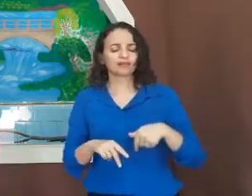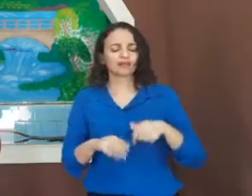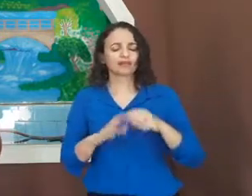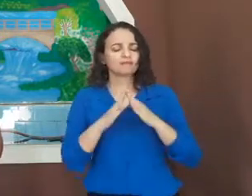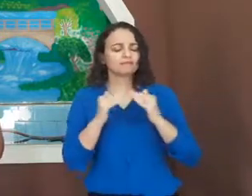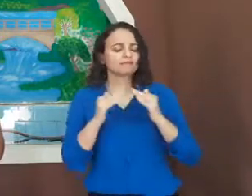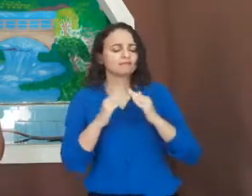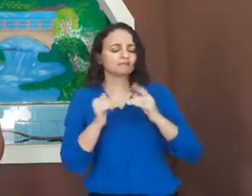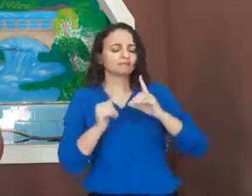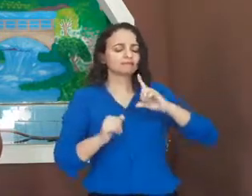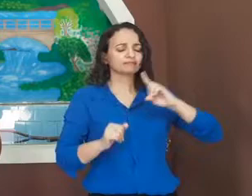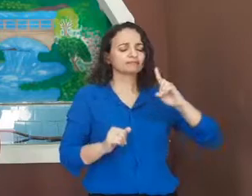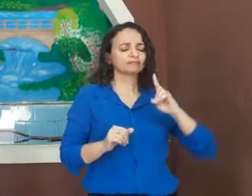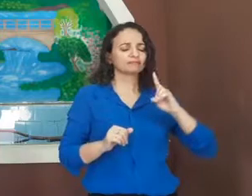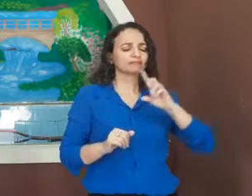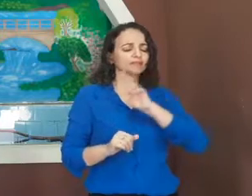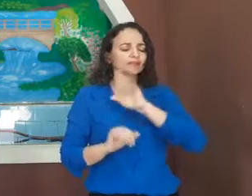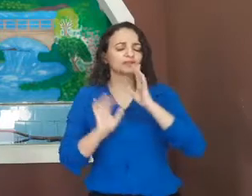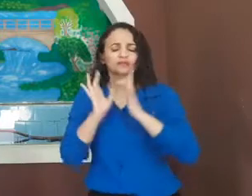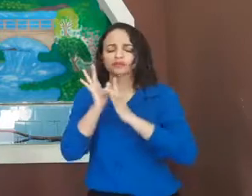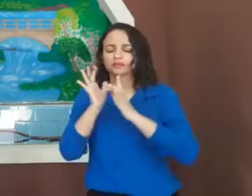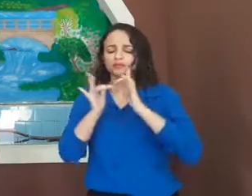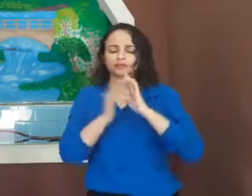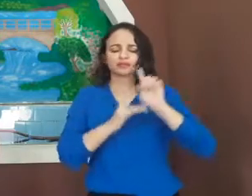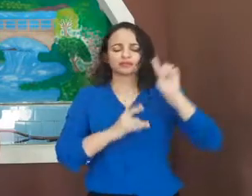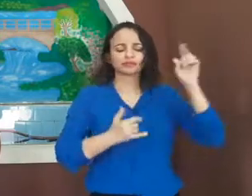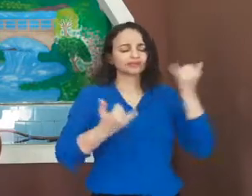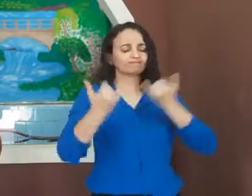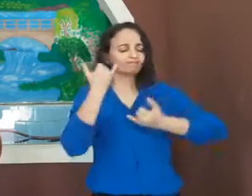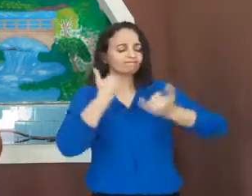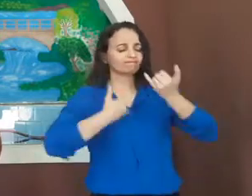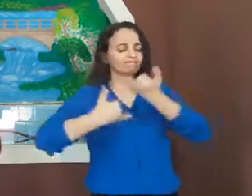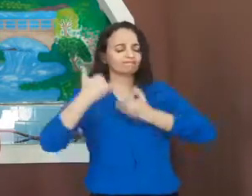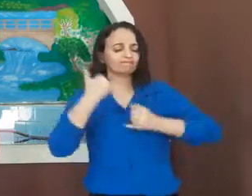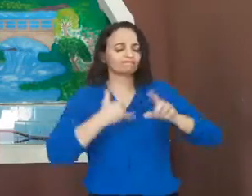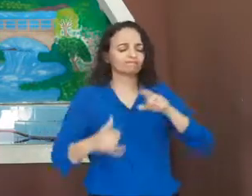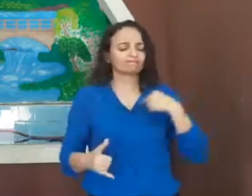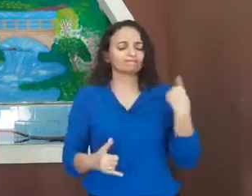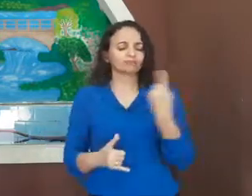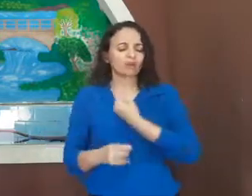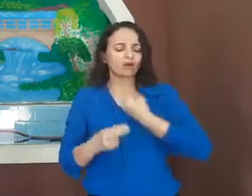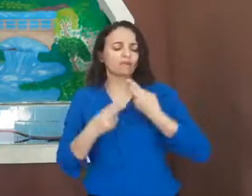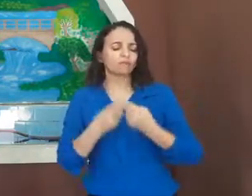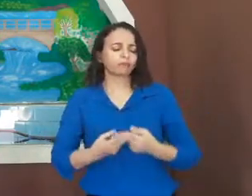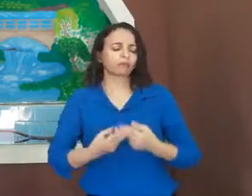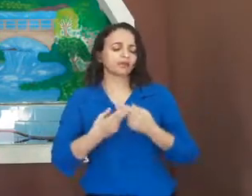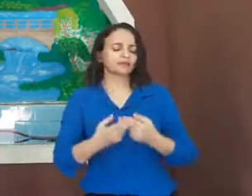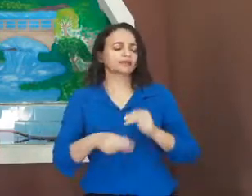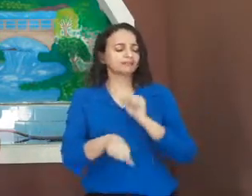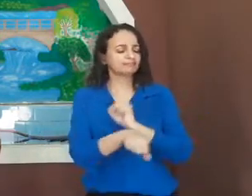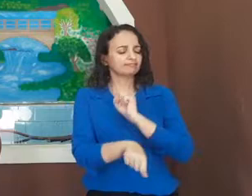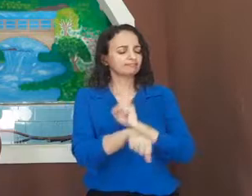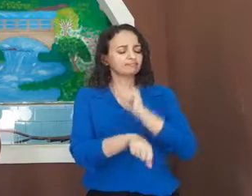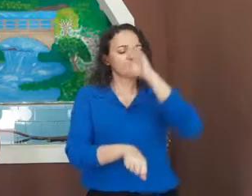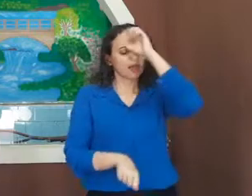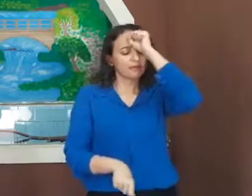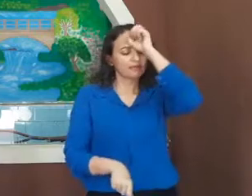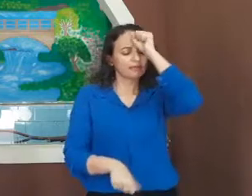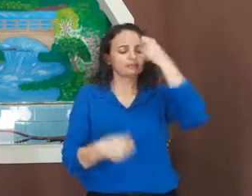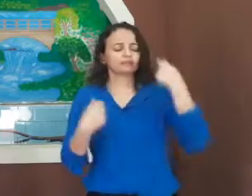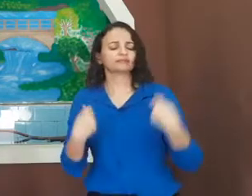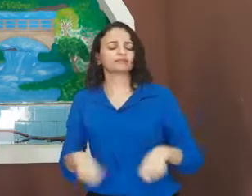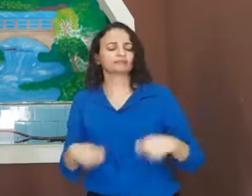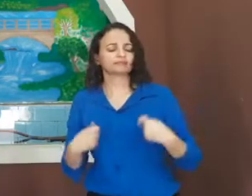de Jesus, que o Senhor esteja falando conosco, Pai, para que nós tenhamos paciência, para que nós possamos esperar cada